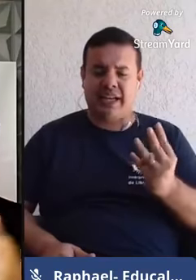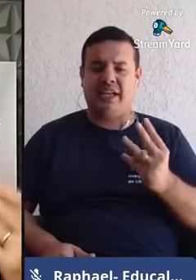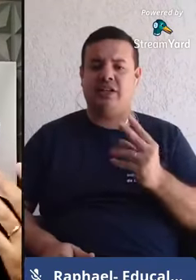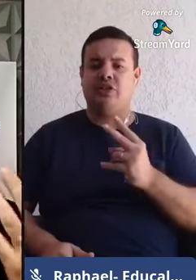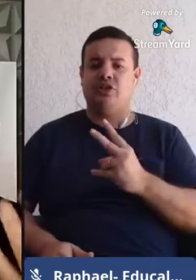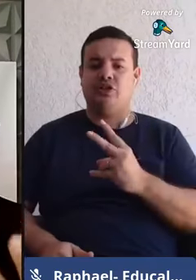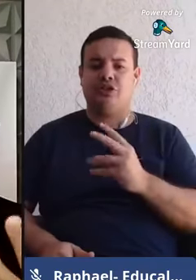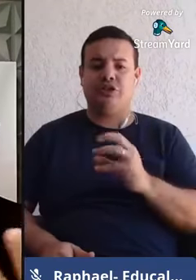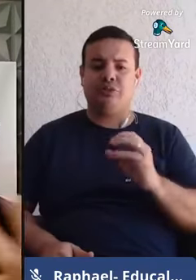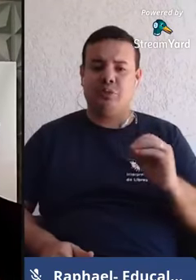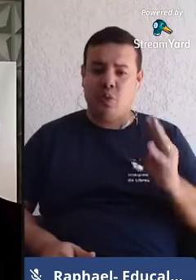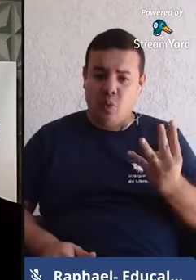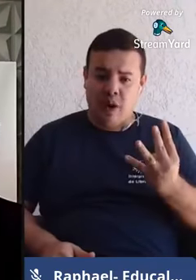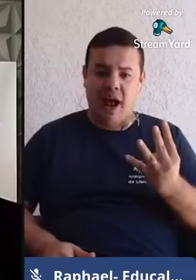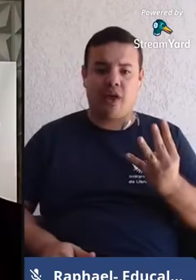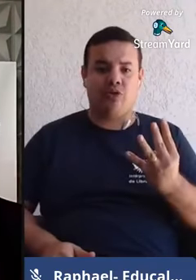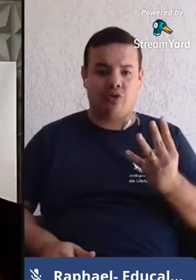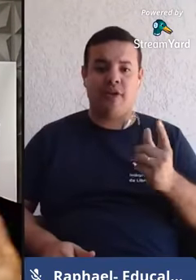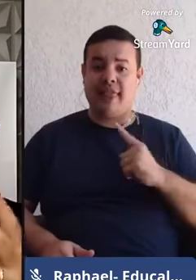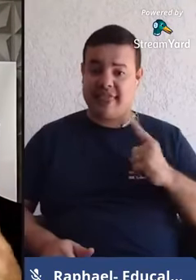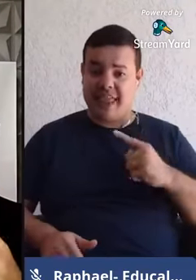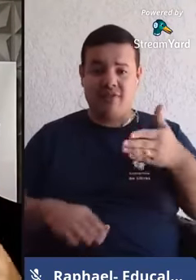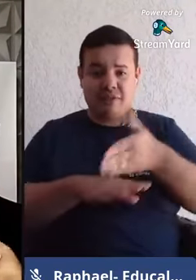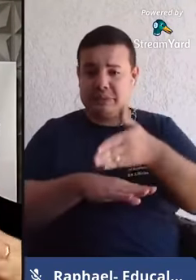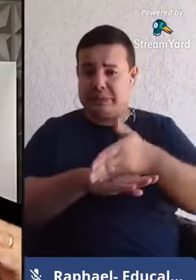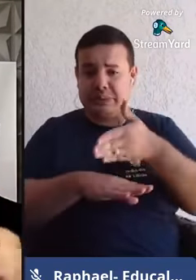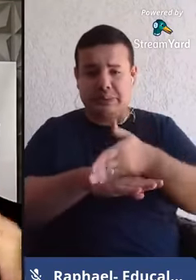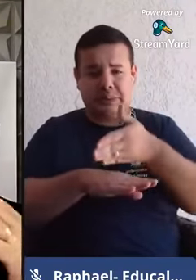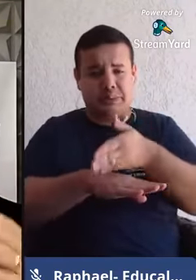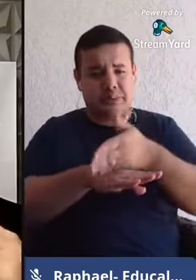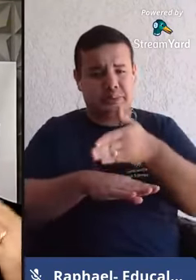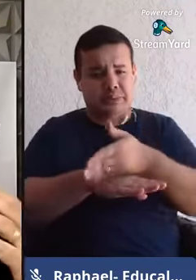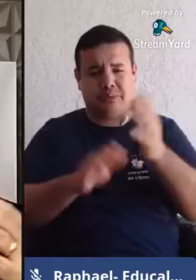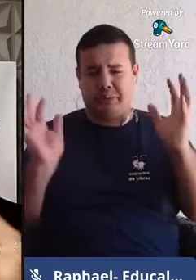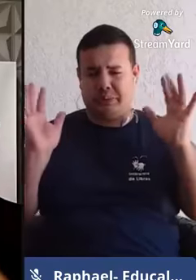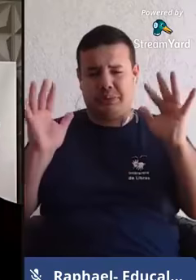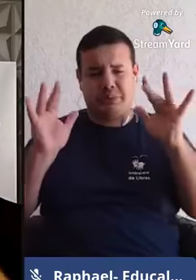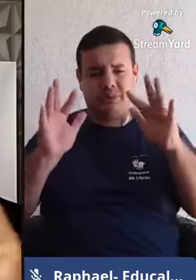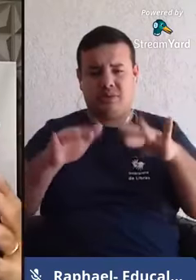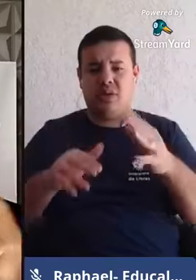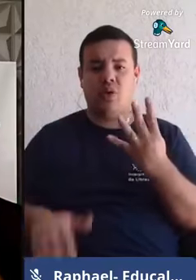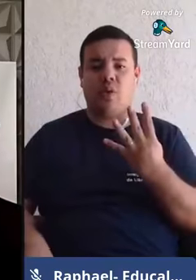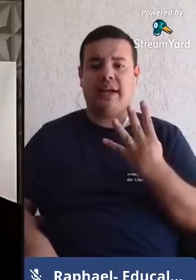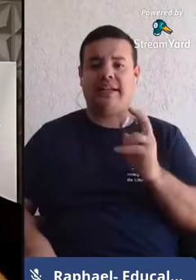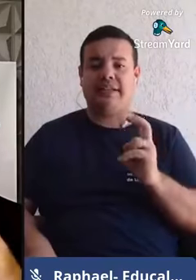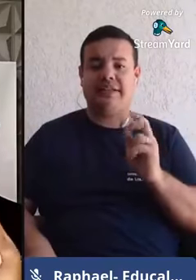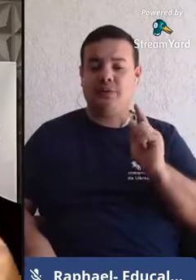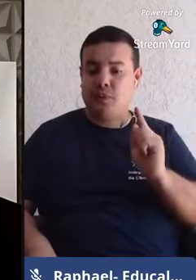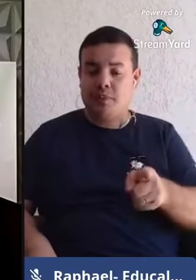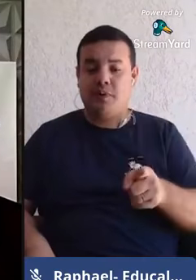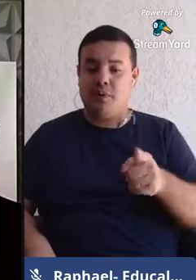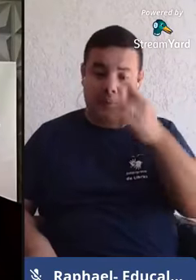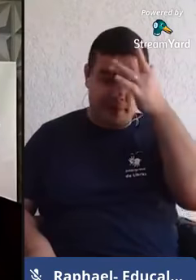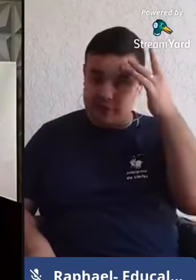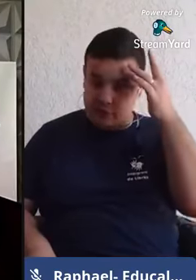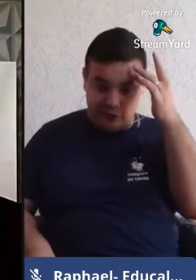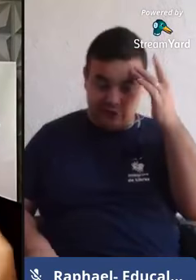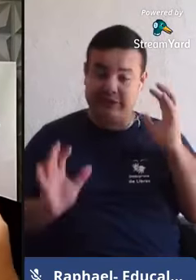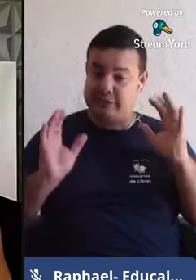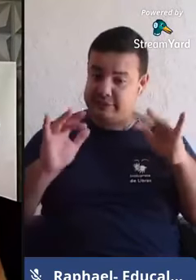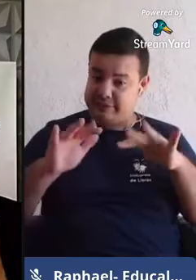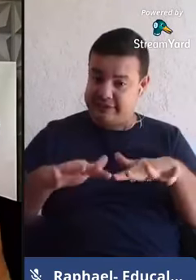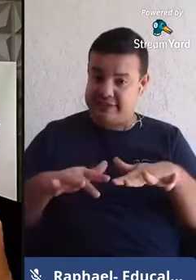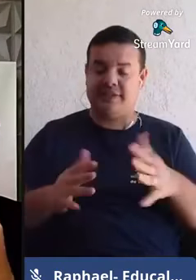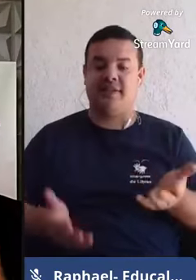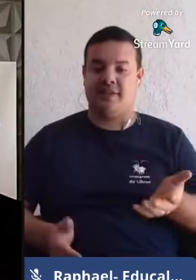visitantes, 235 expositores. Nós fomos, no auge da Reatec, em 2008, 2009, nós chegamos a ser